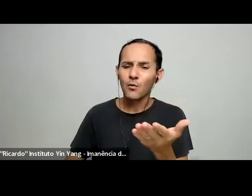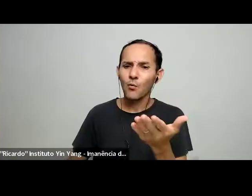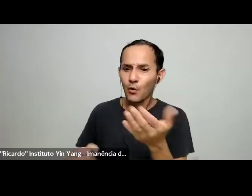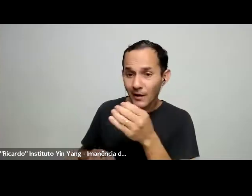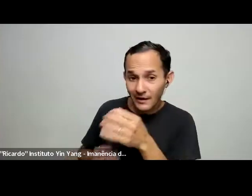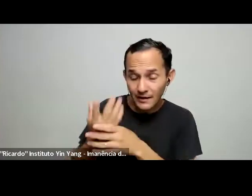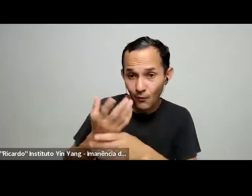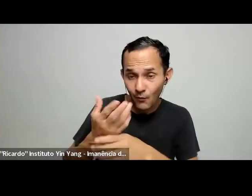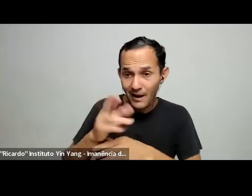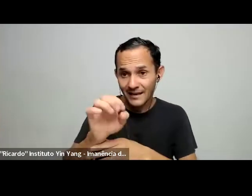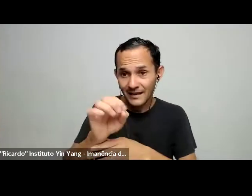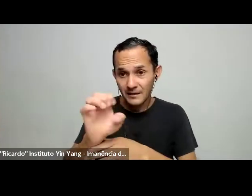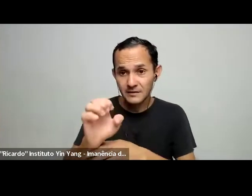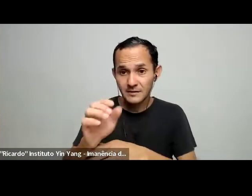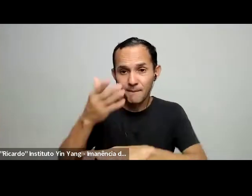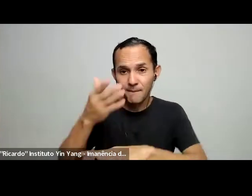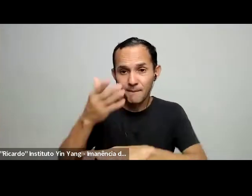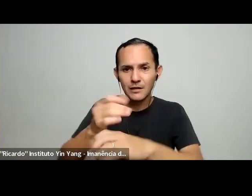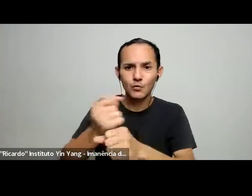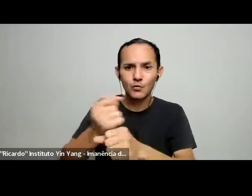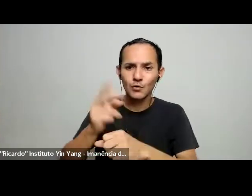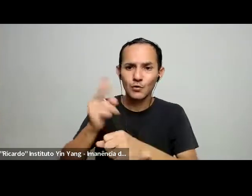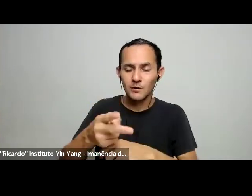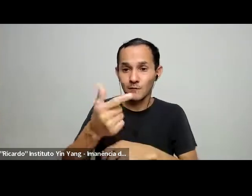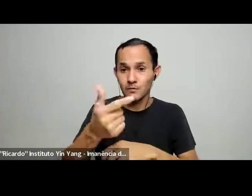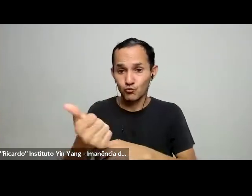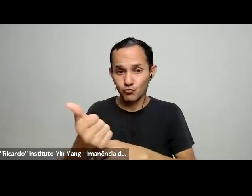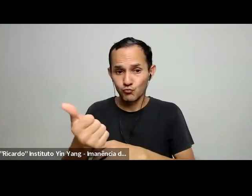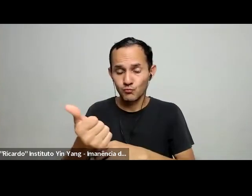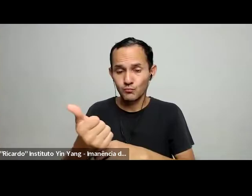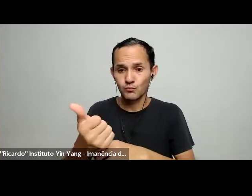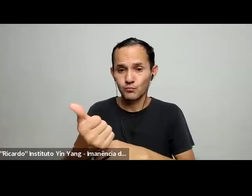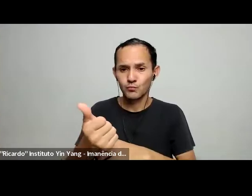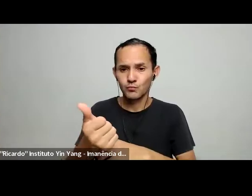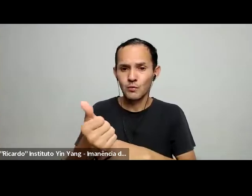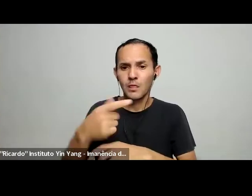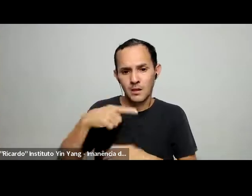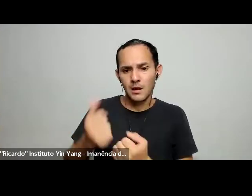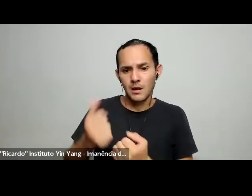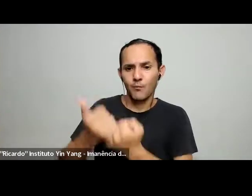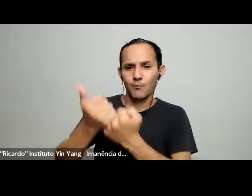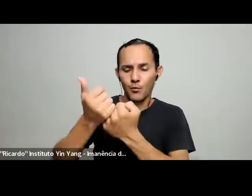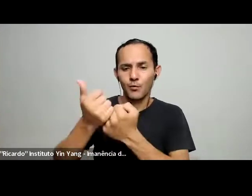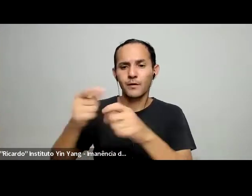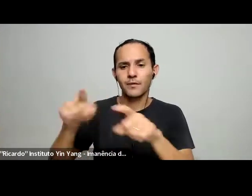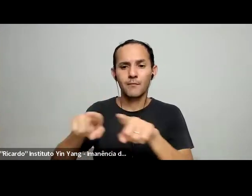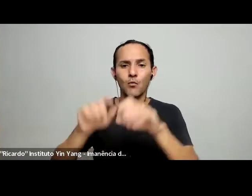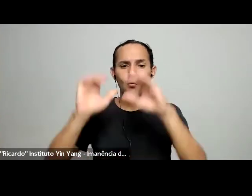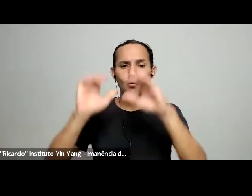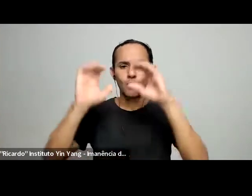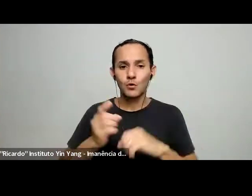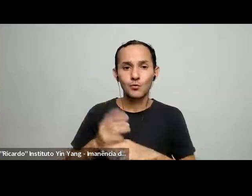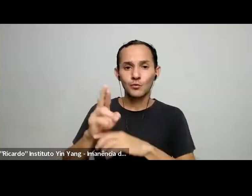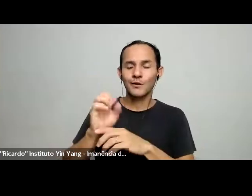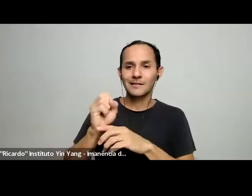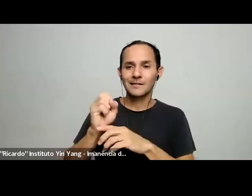Rede Práticas, em setembro de 2021, inicialmente com o apoio e co-coordenação do Dr. Sam